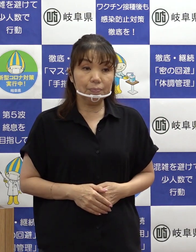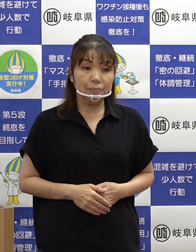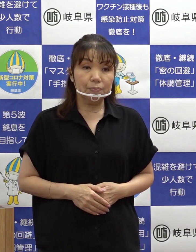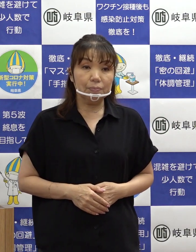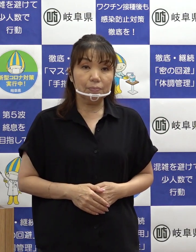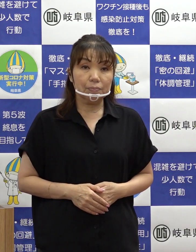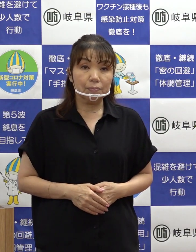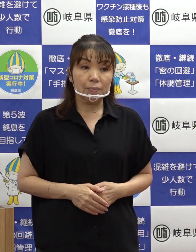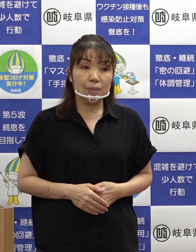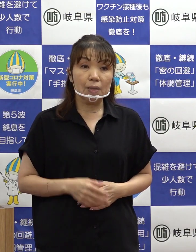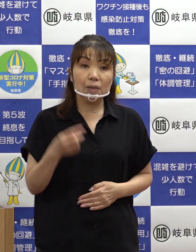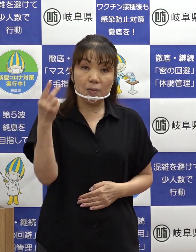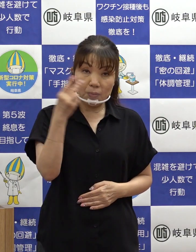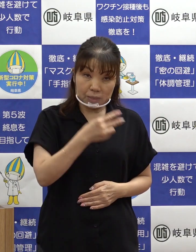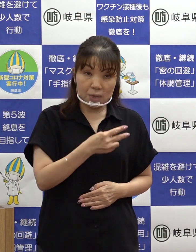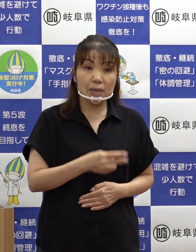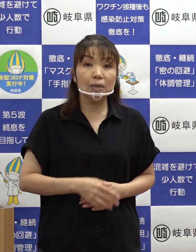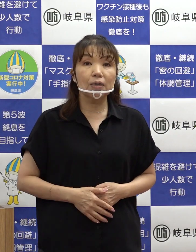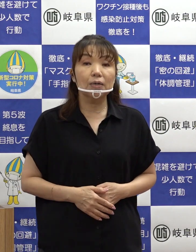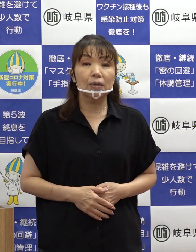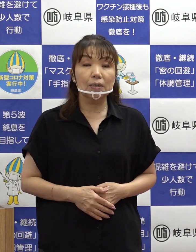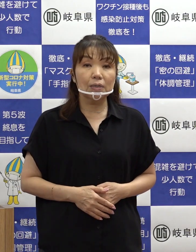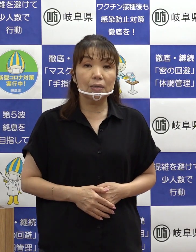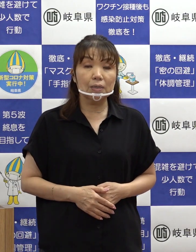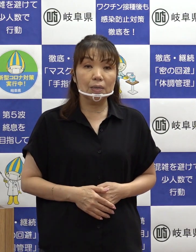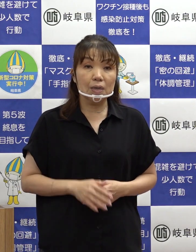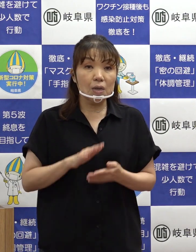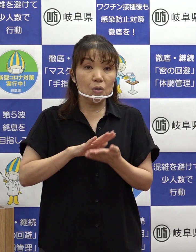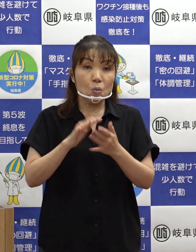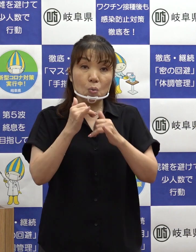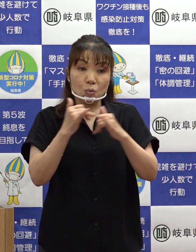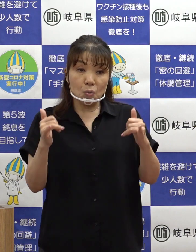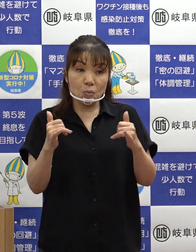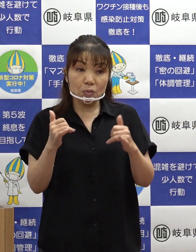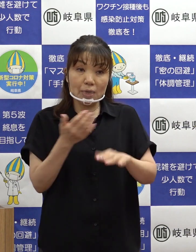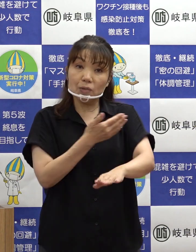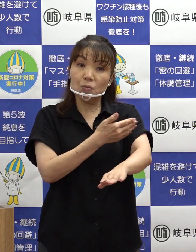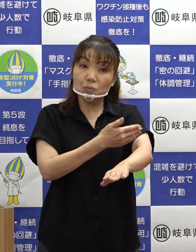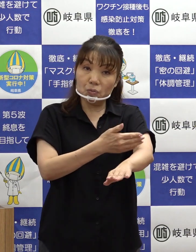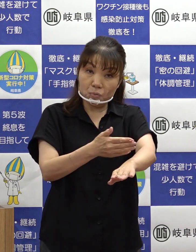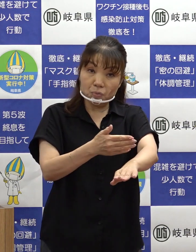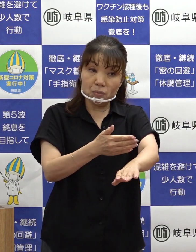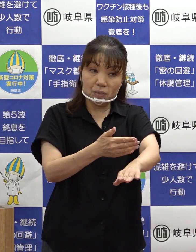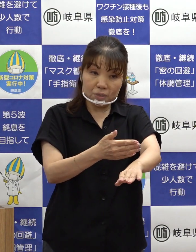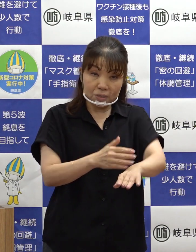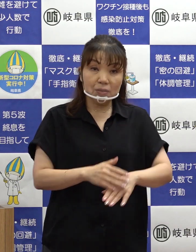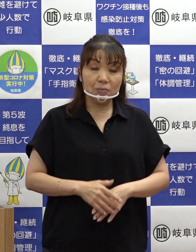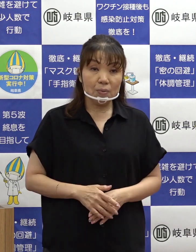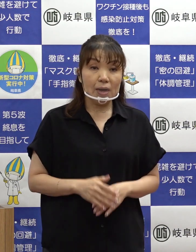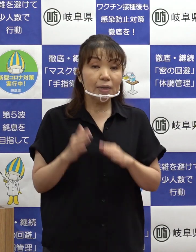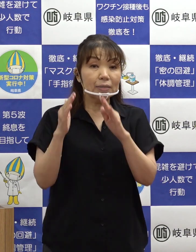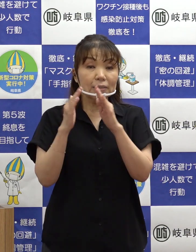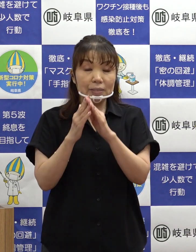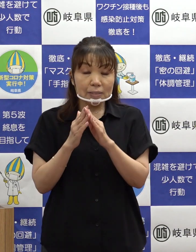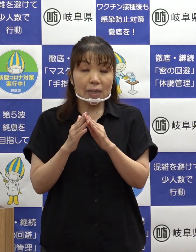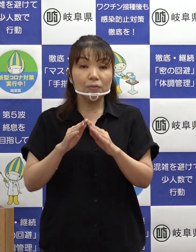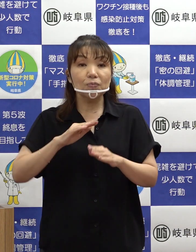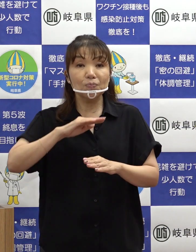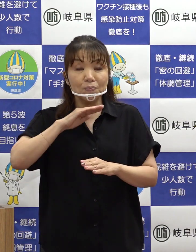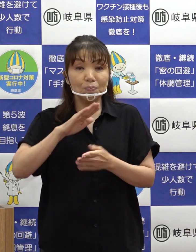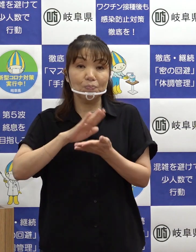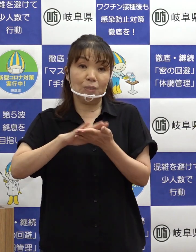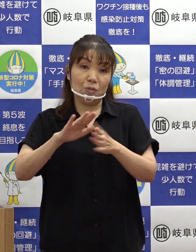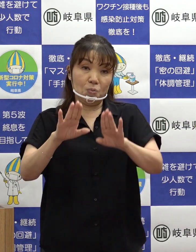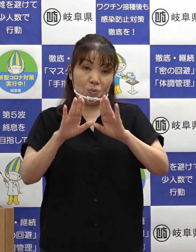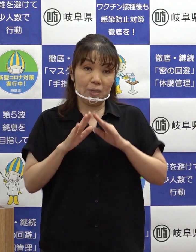ます。それから療養者の推移でございますが、自宅療養者はもちろんゼロでありますが、